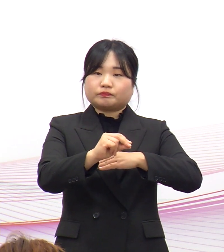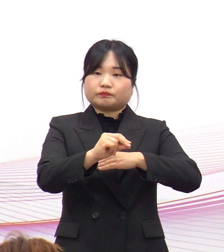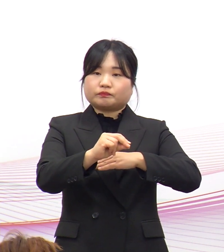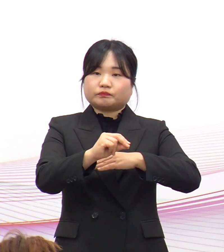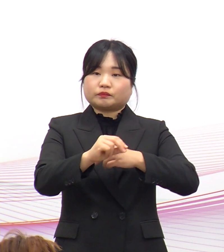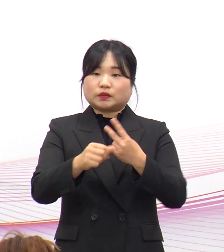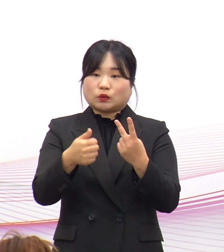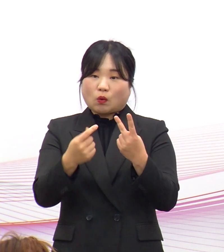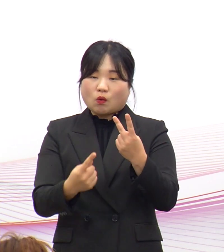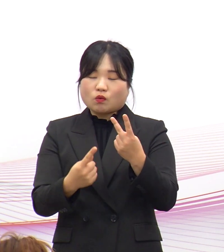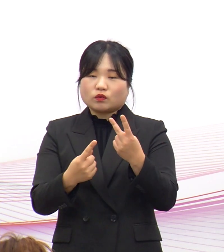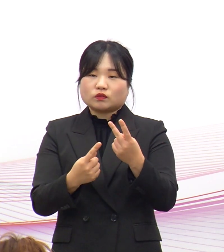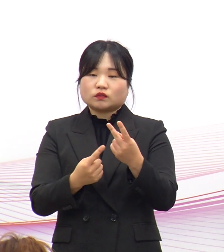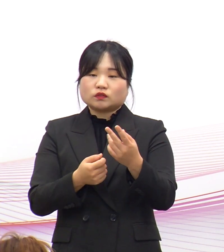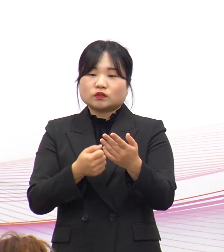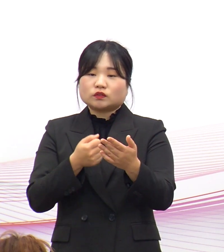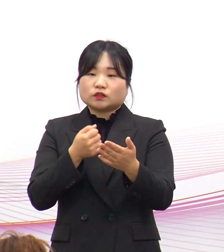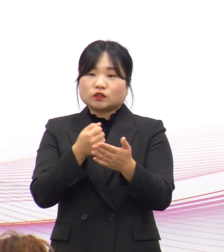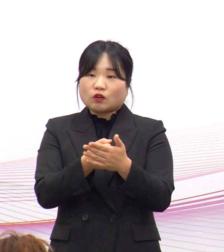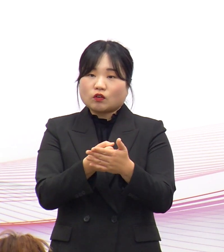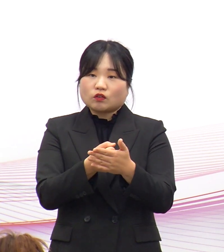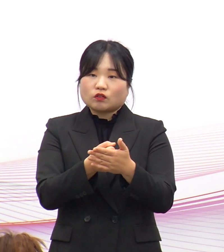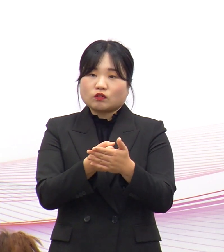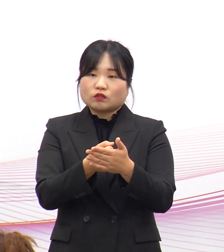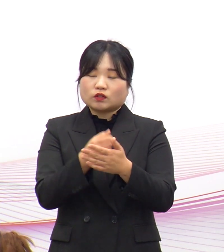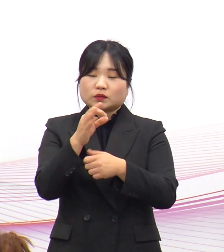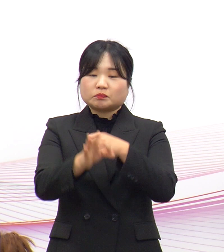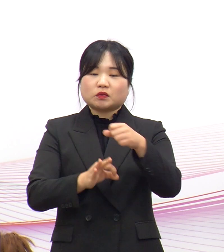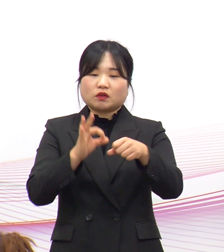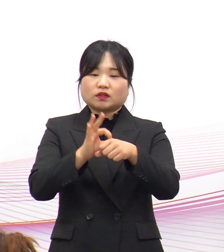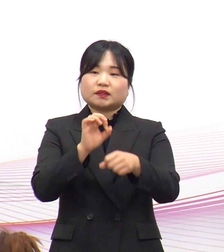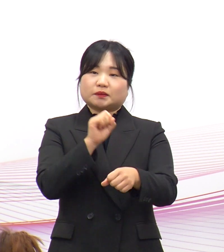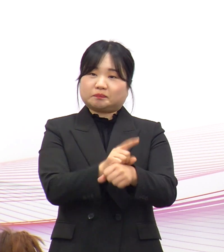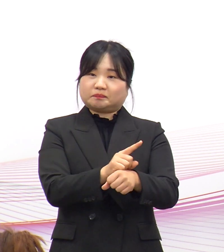트램으로 결정한 이제 10년이 되는